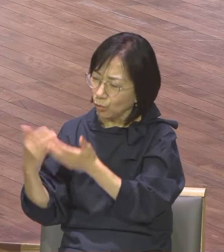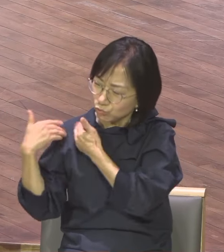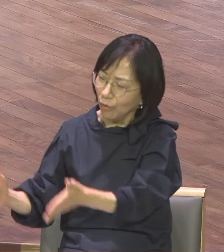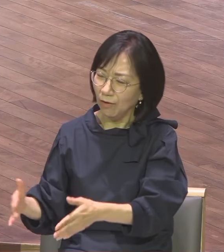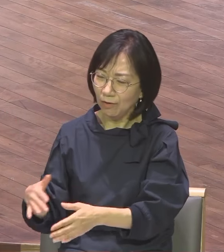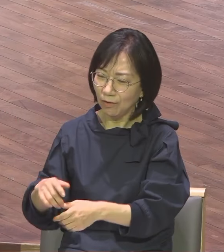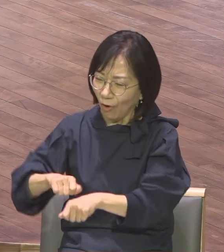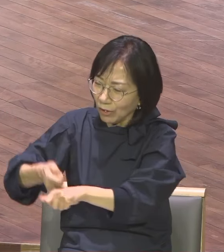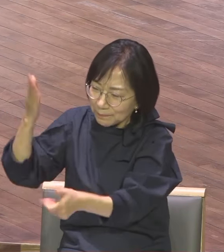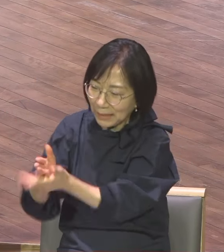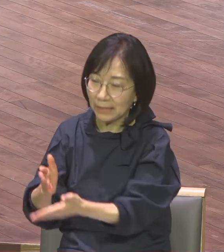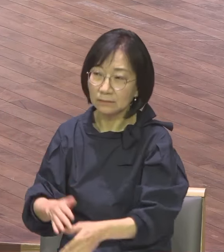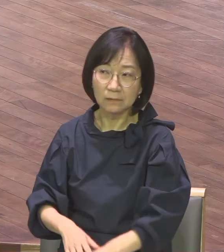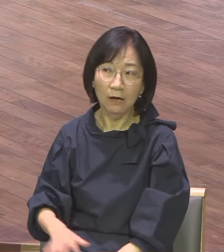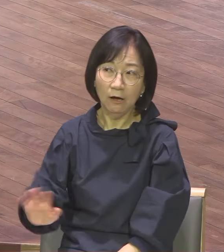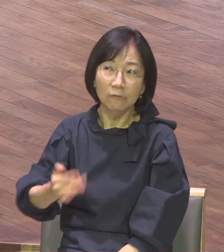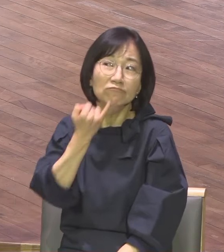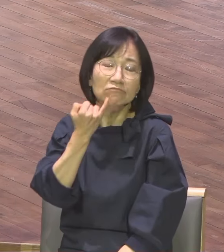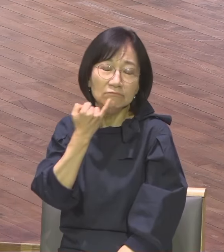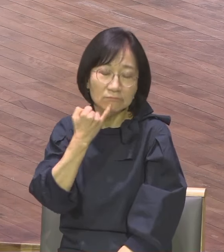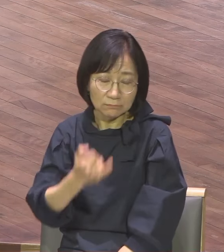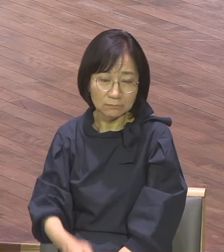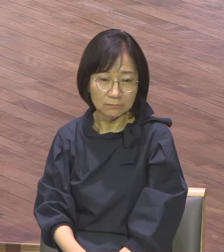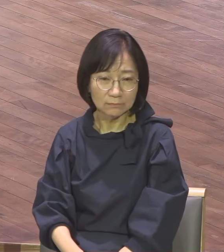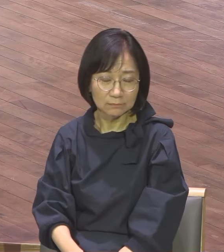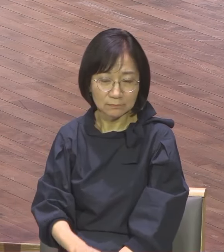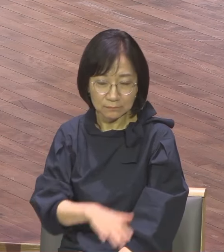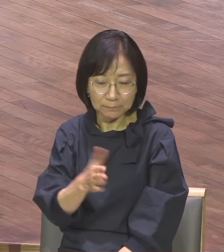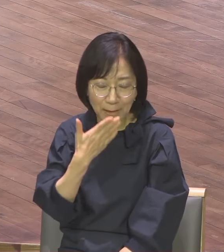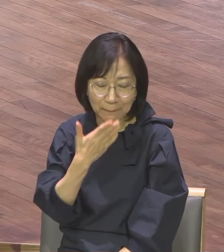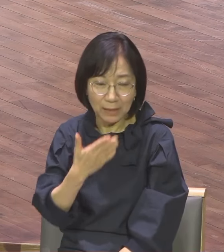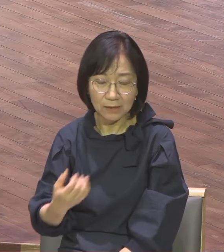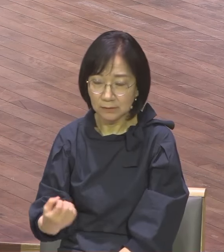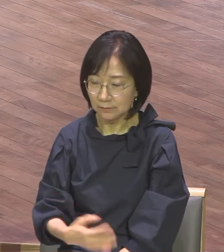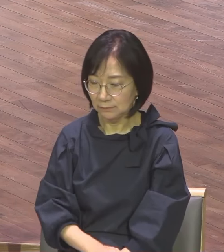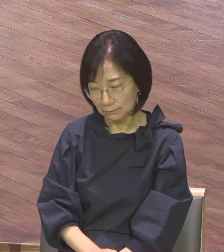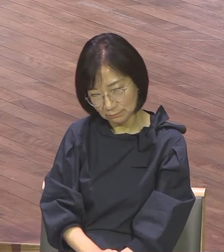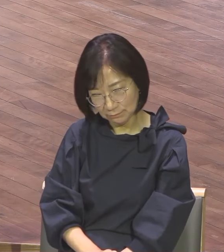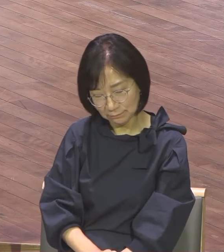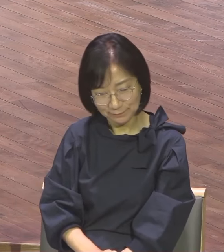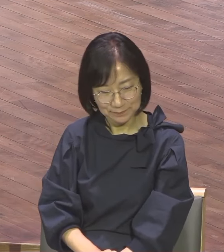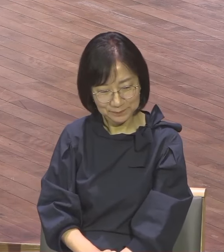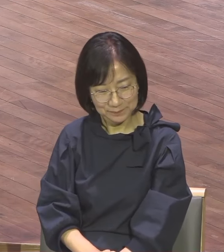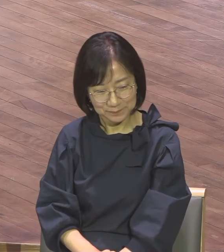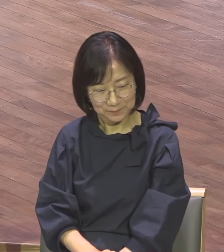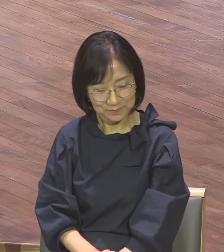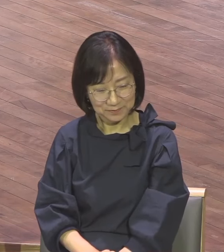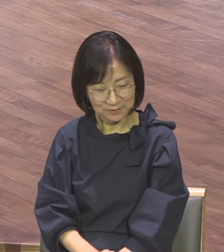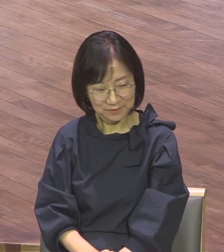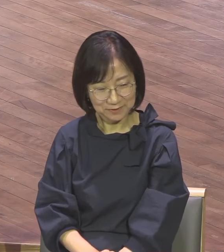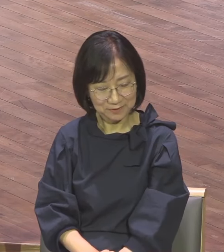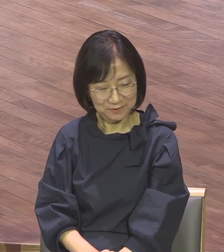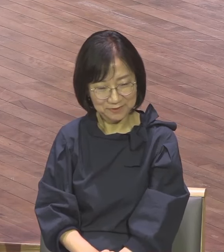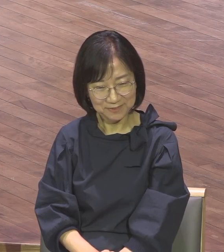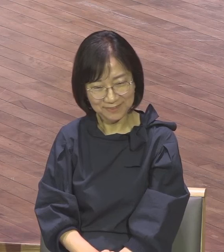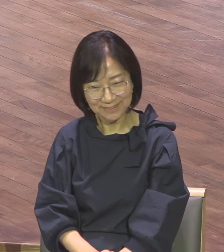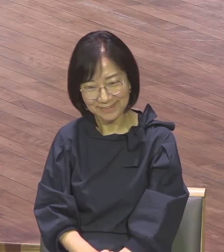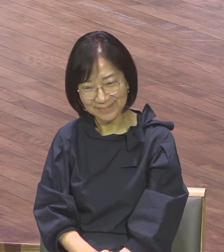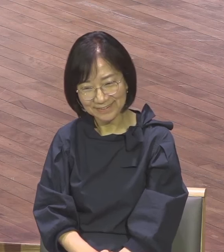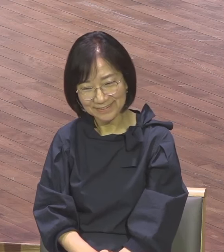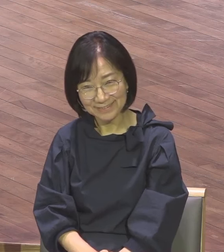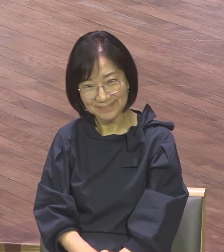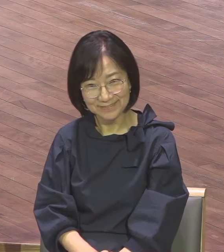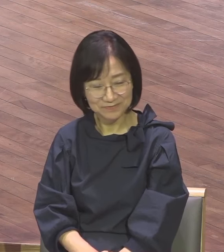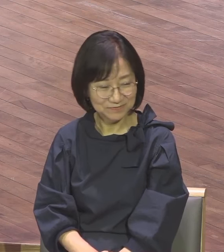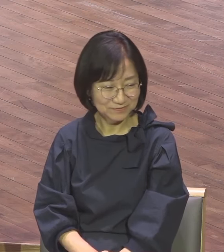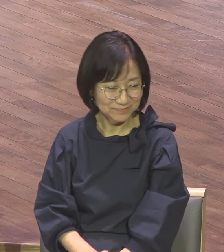다 놉니다. 저 할 거 다 합니다. 뭐 3시 좀 맞춰주니까. 그러니까 그렇게 시간들